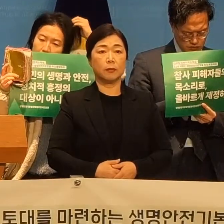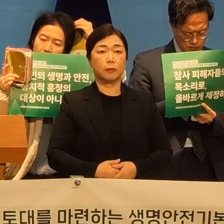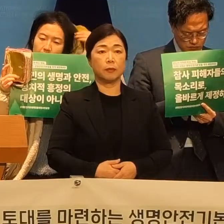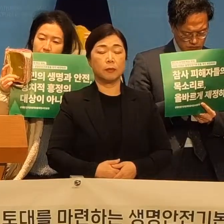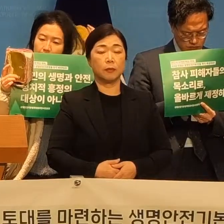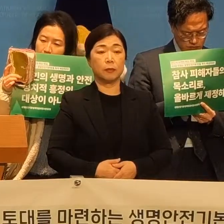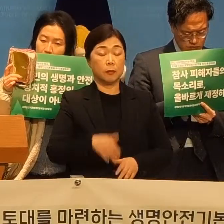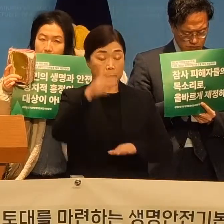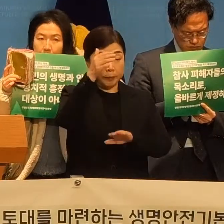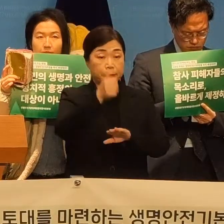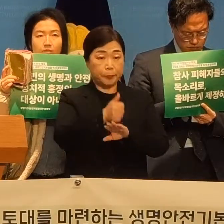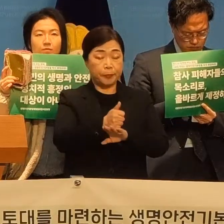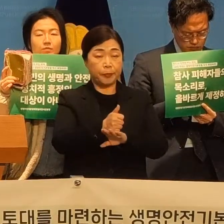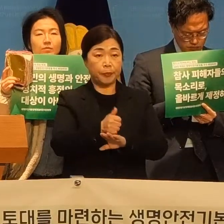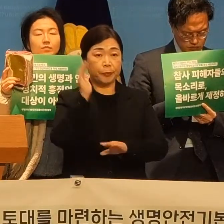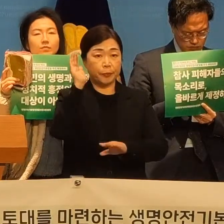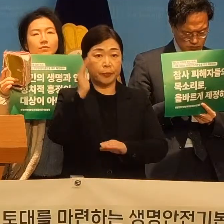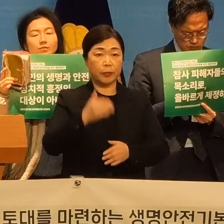마지막 발언입니다.